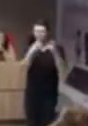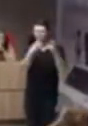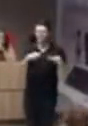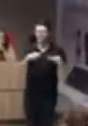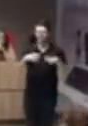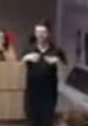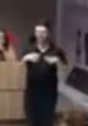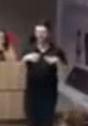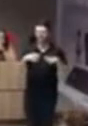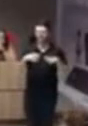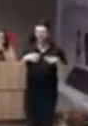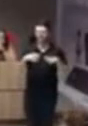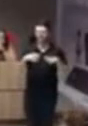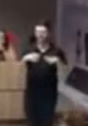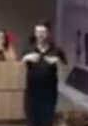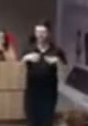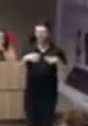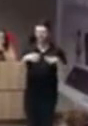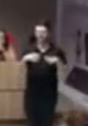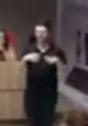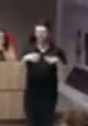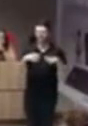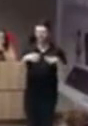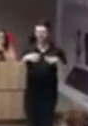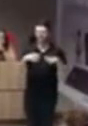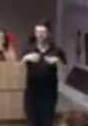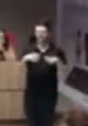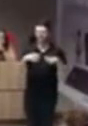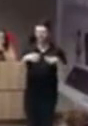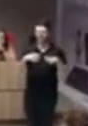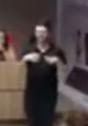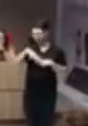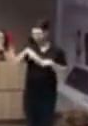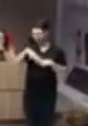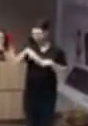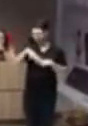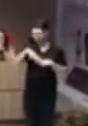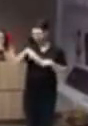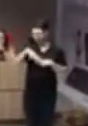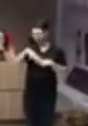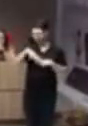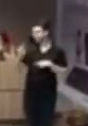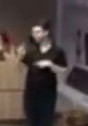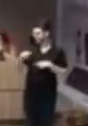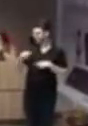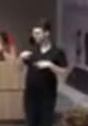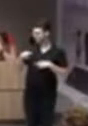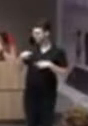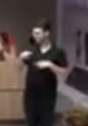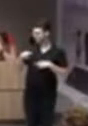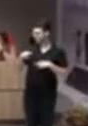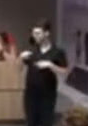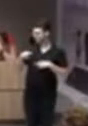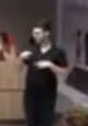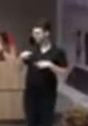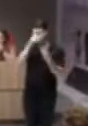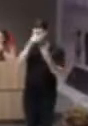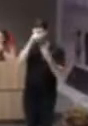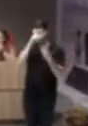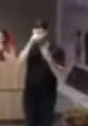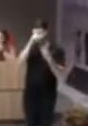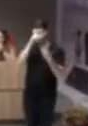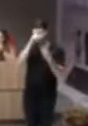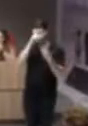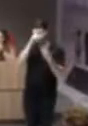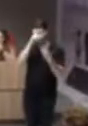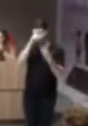Indícios de trabalho degradante, que a doutora Carolina, evidentemente, pode falar muito melhor sobre isso, mas em 3 hospitais psiquiátricos foi